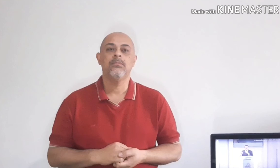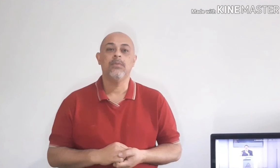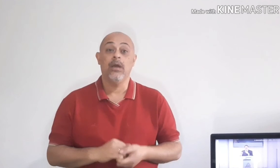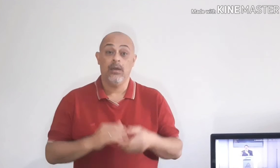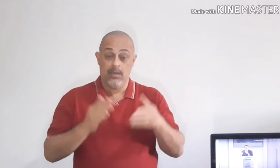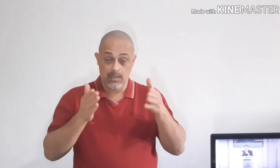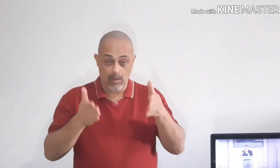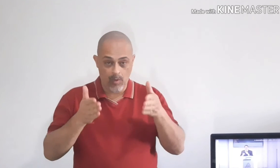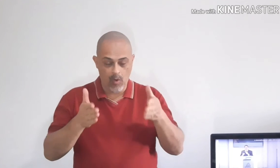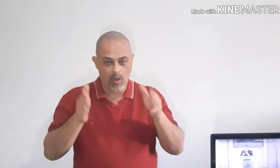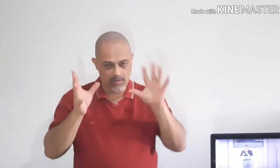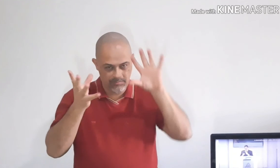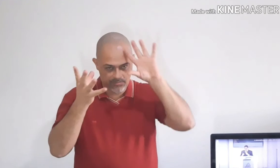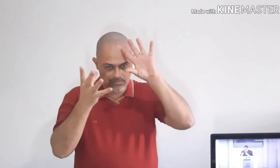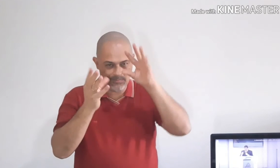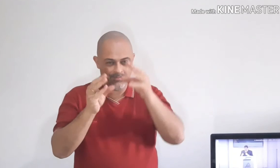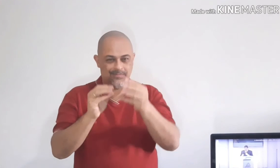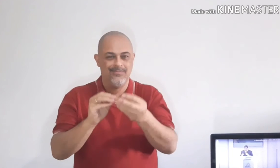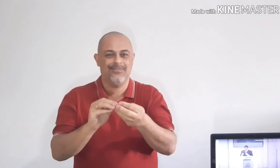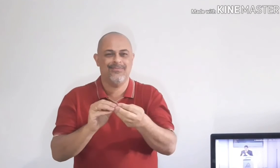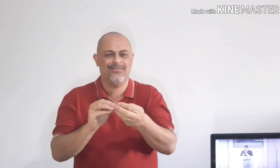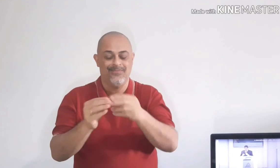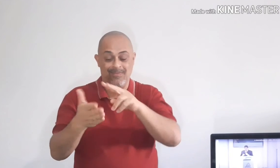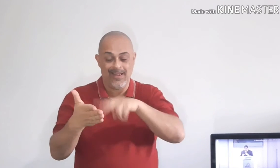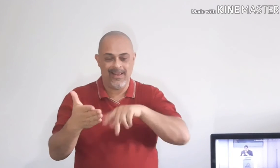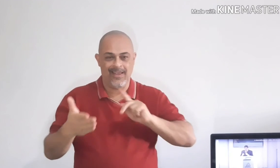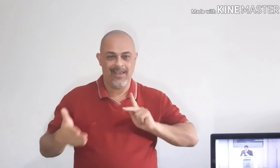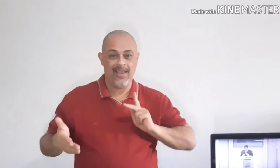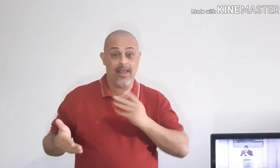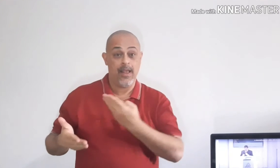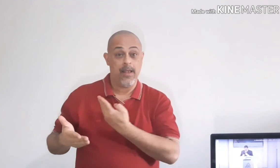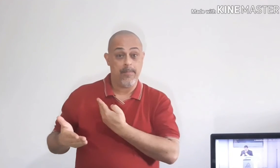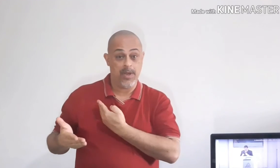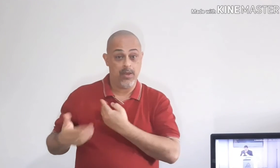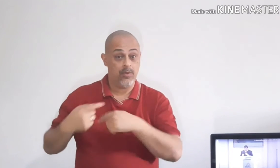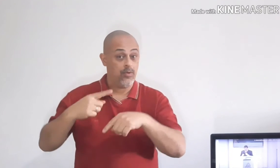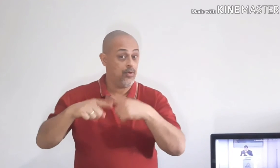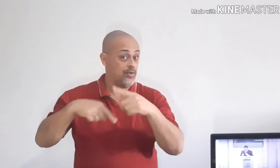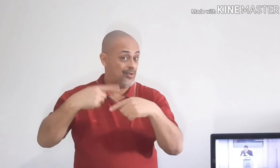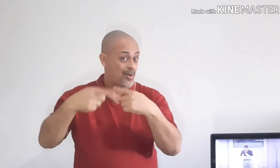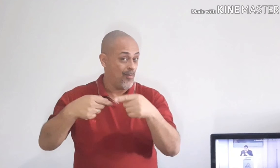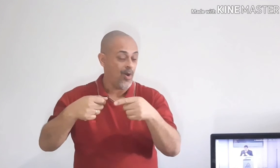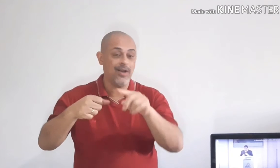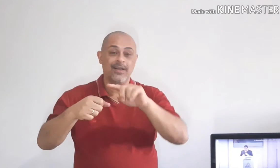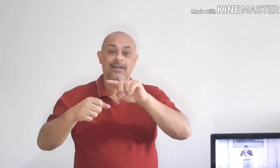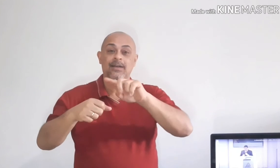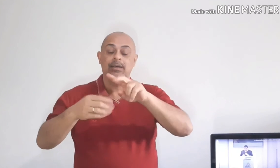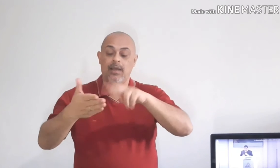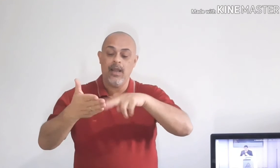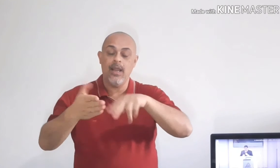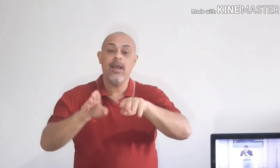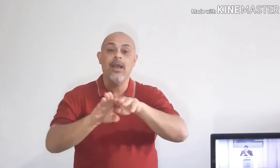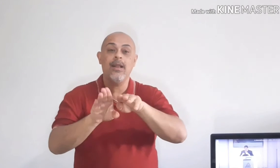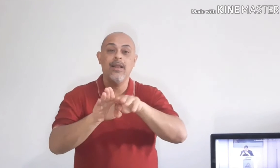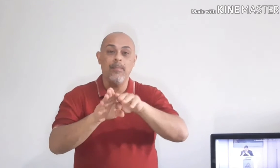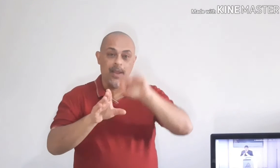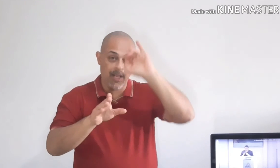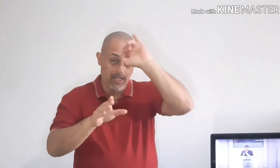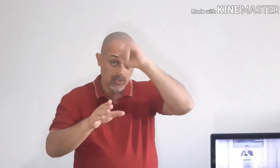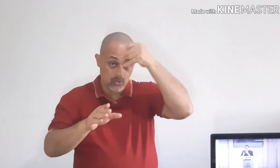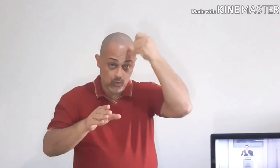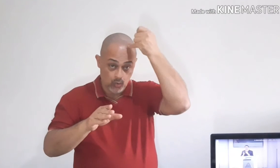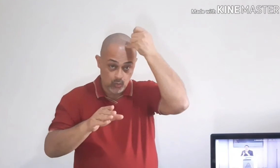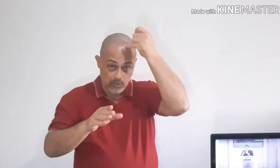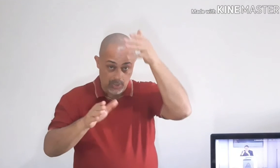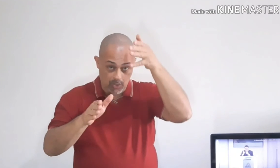Eu quero terminar lendo 2 textos bíblicos, Hebreus 13:20 e Judas, finalzinho do texto de Judas.